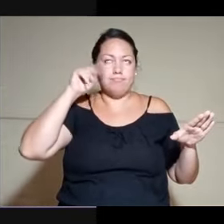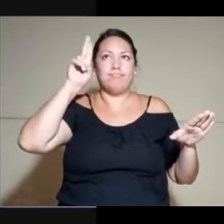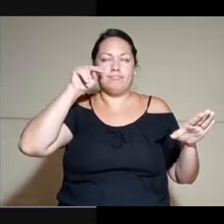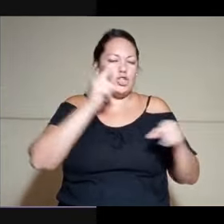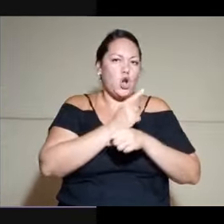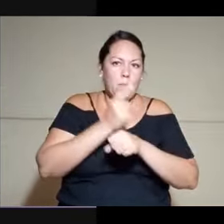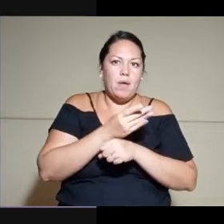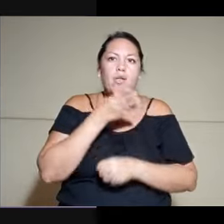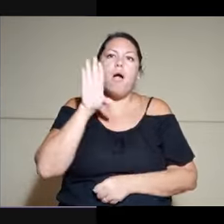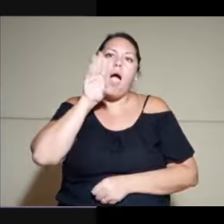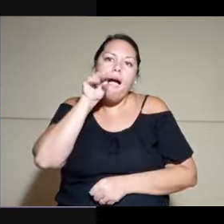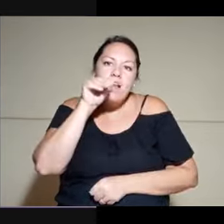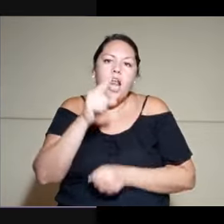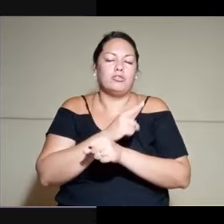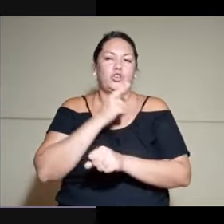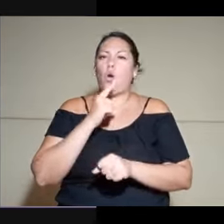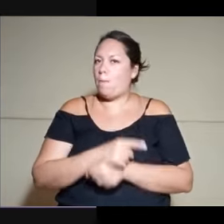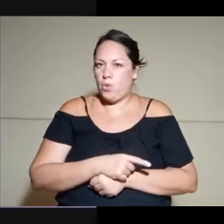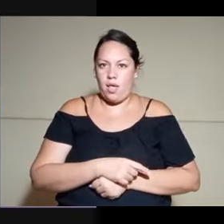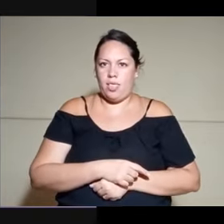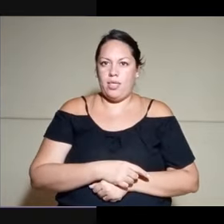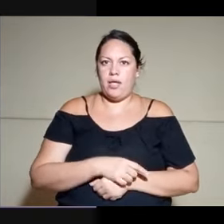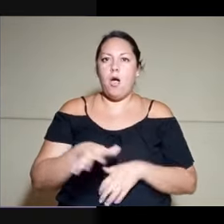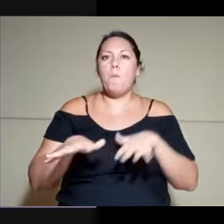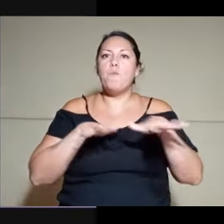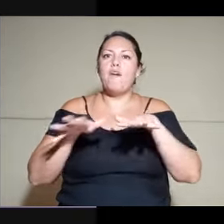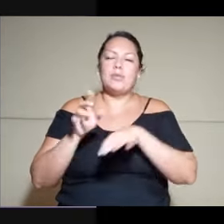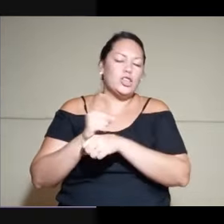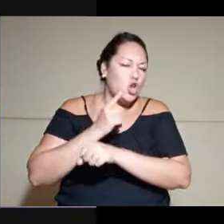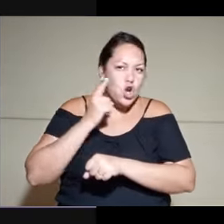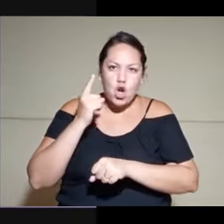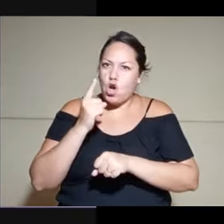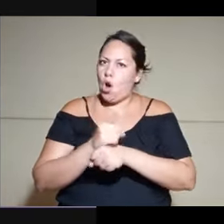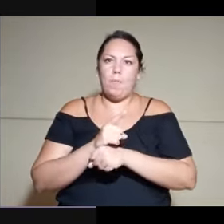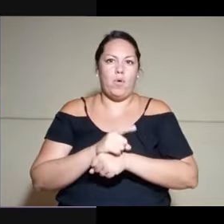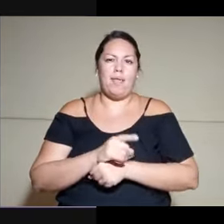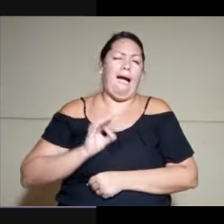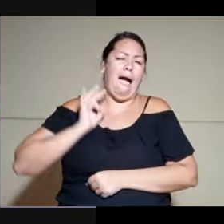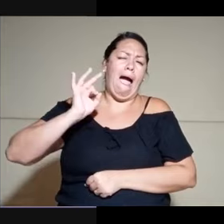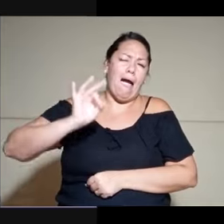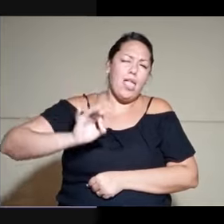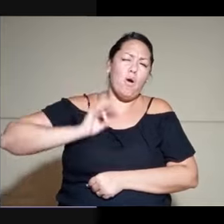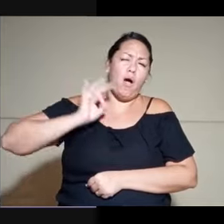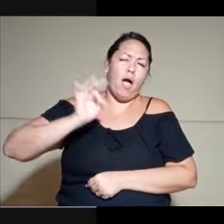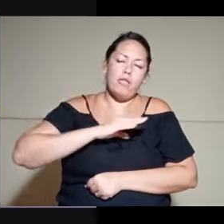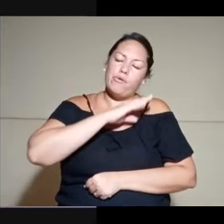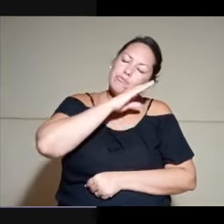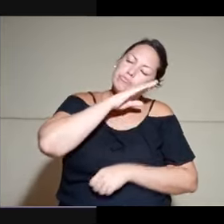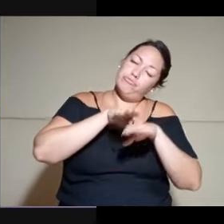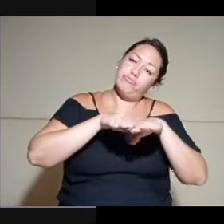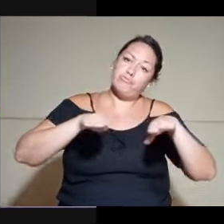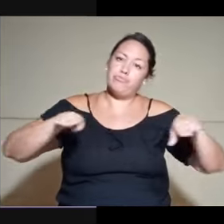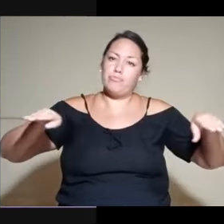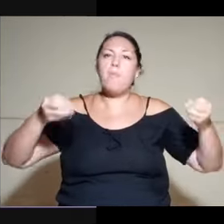el corazón y vive nada más que porque le respira y late el corazón. No mueve los ojos, muy poco mueve los ojos, no habla,